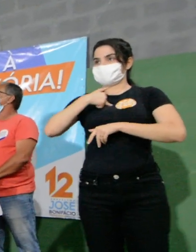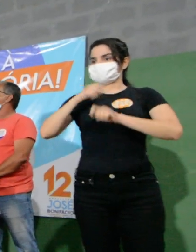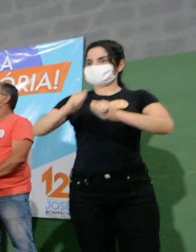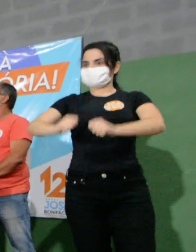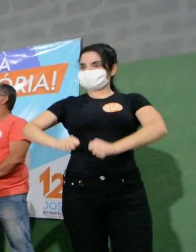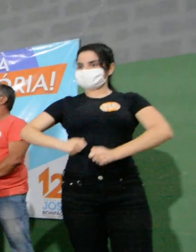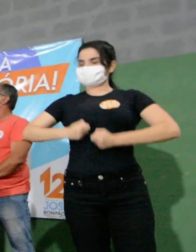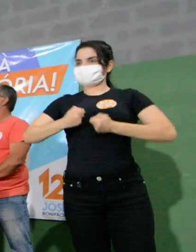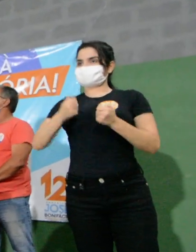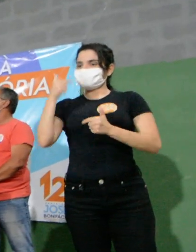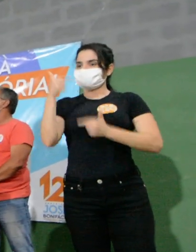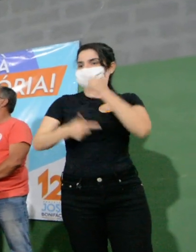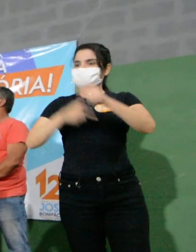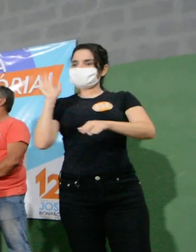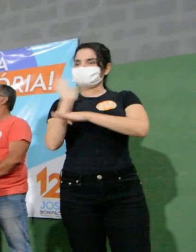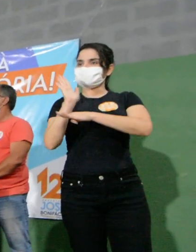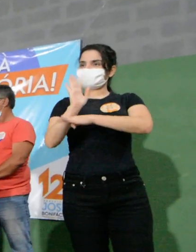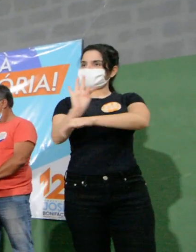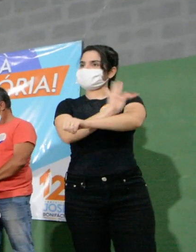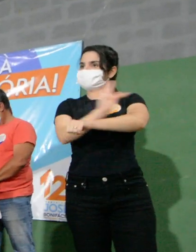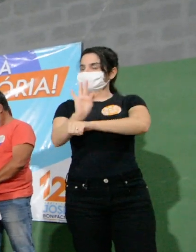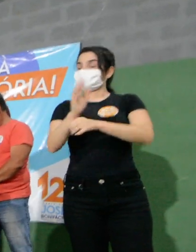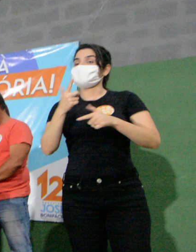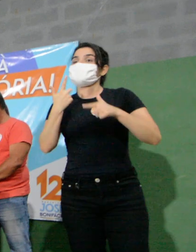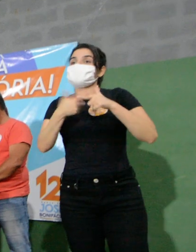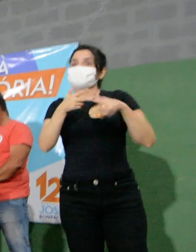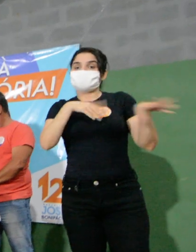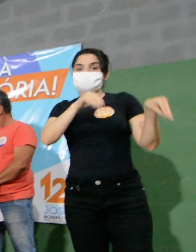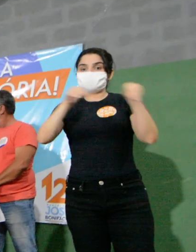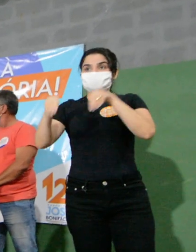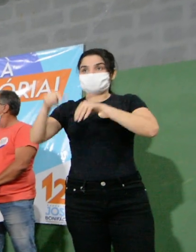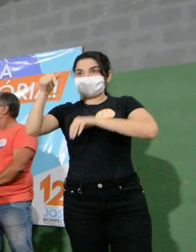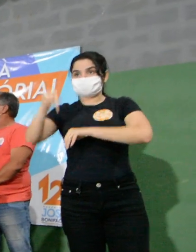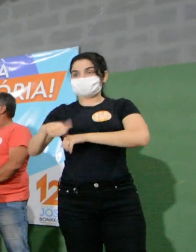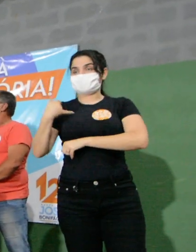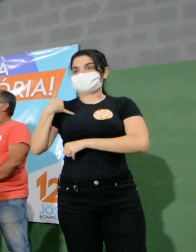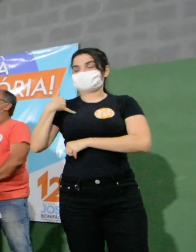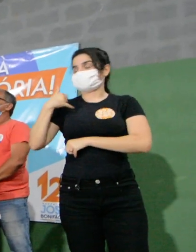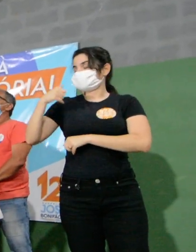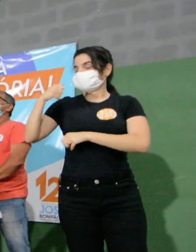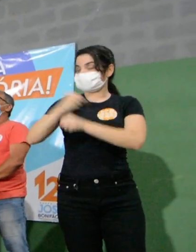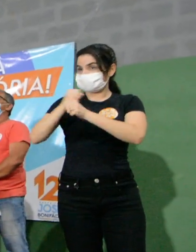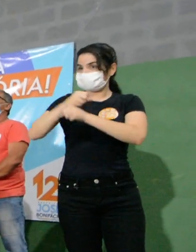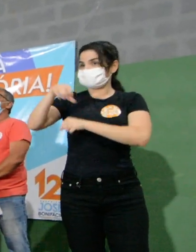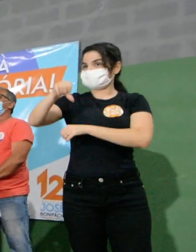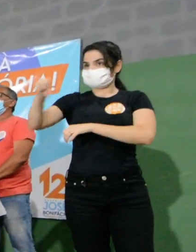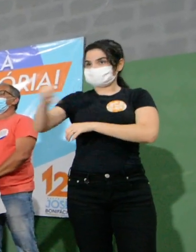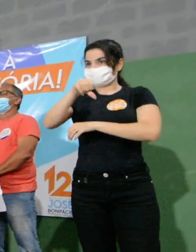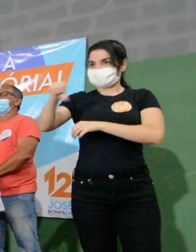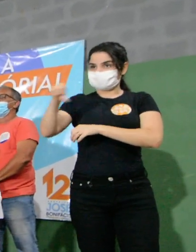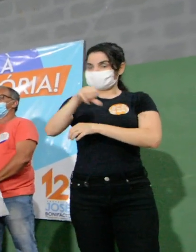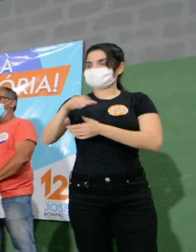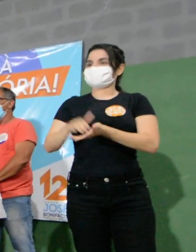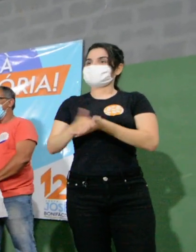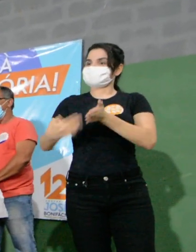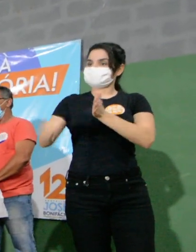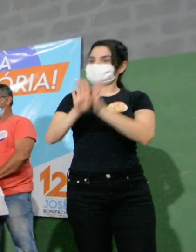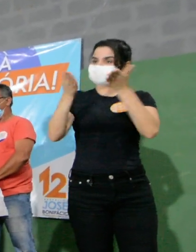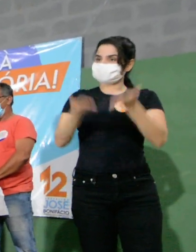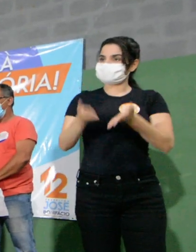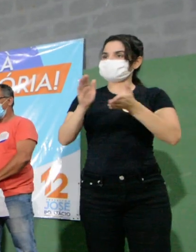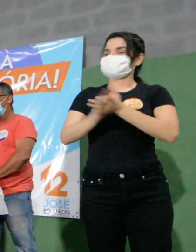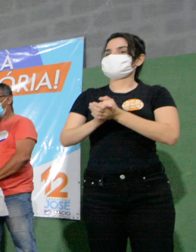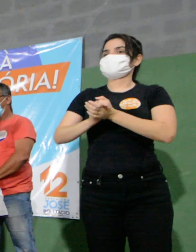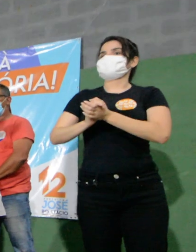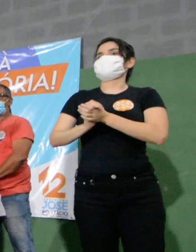esse distrito. Porque quando eu cheguei aqui em 99, logo no